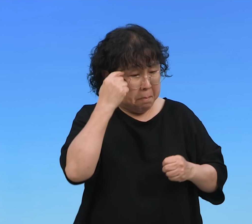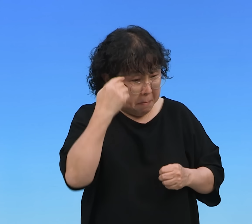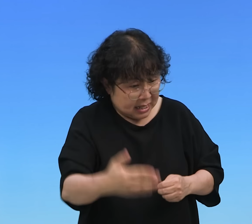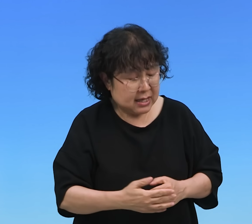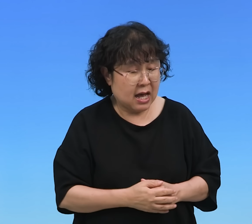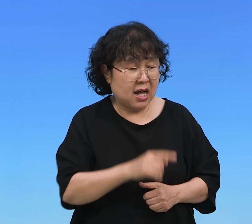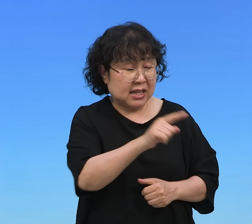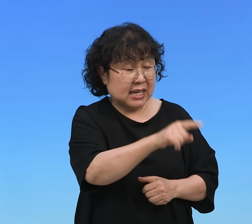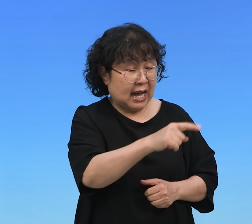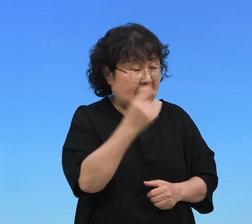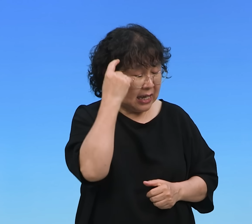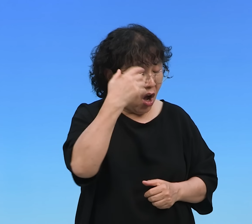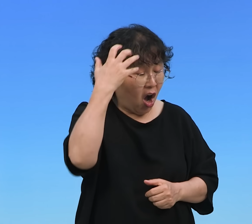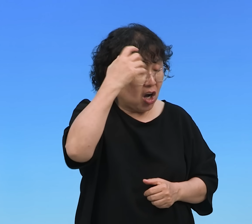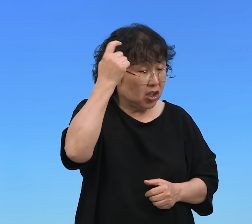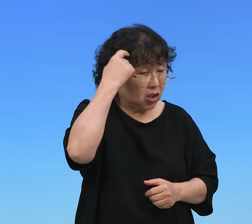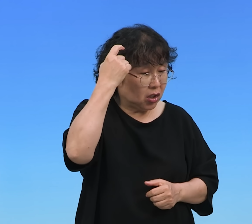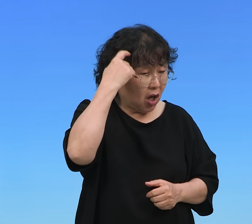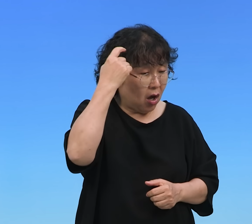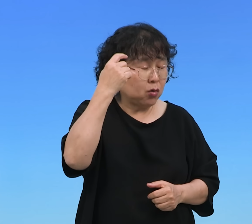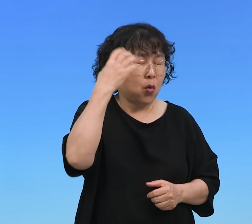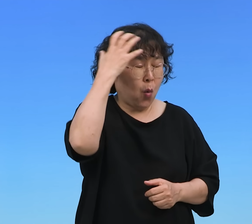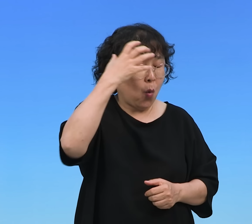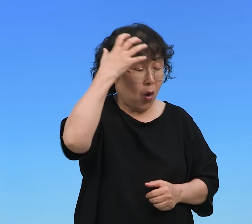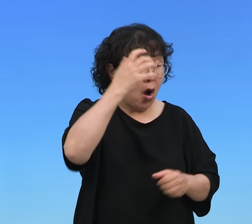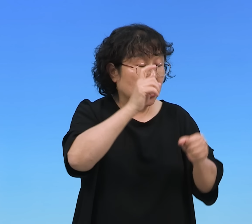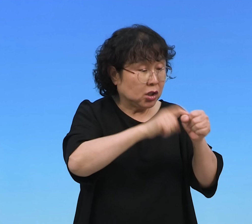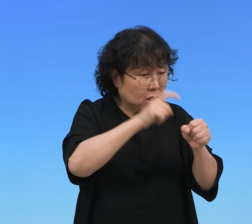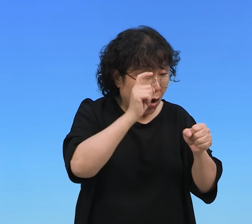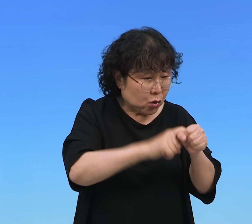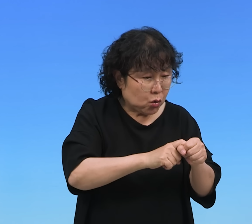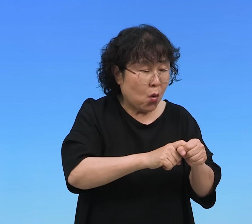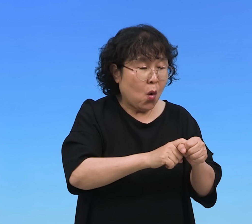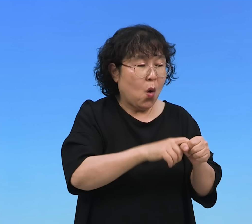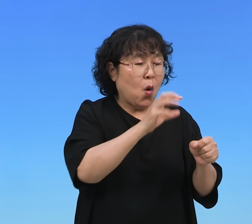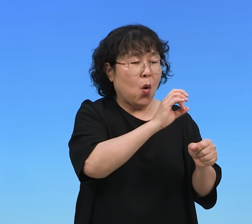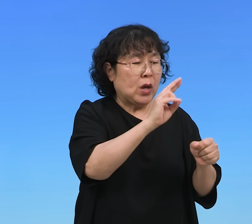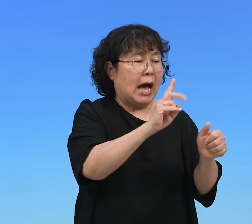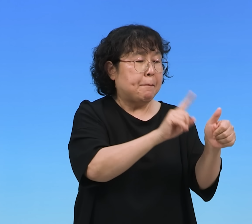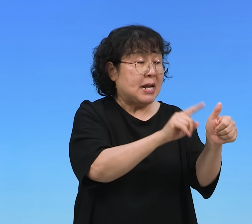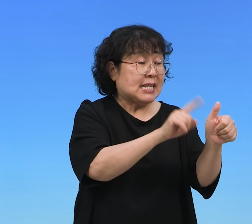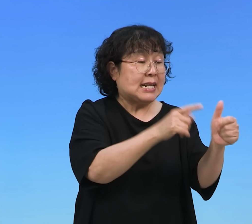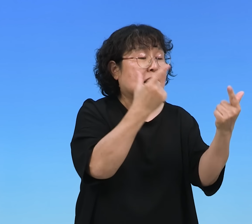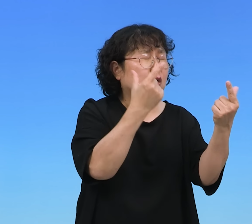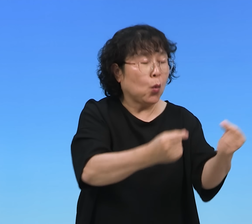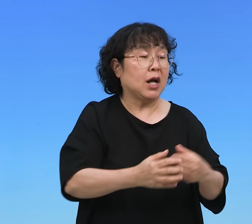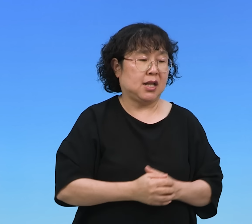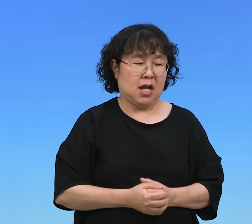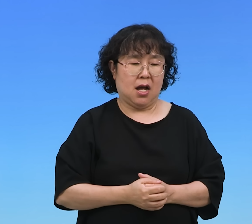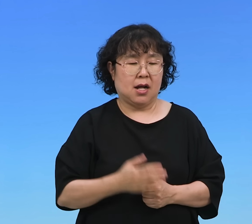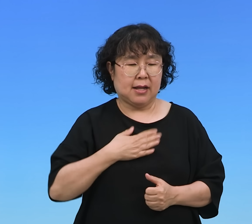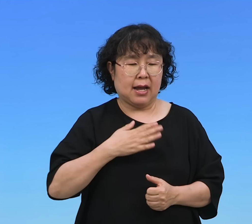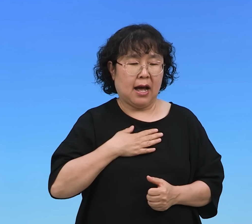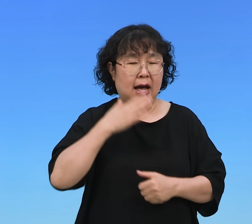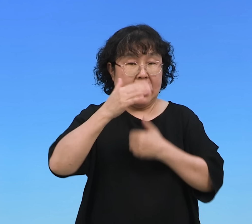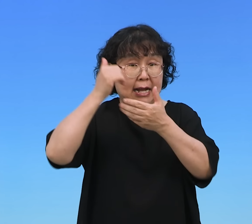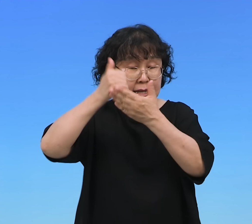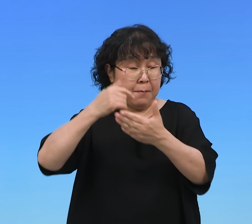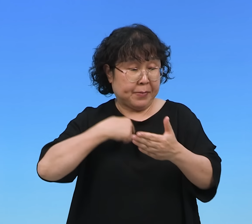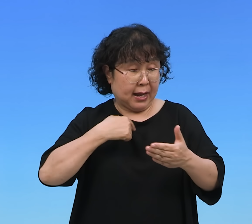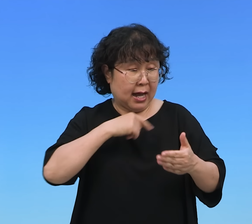너를 주목하고 있다. 여러분, 제가 믿음이 들어오고 나서 결정적으로 달라진 게 이거예요. 저는